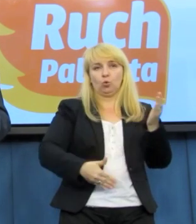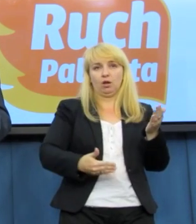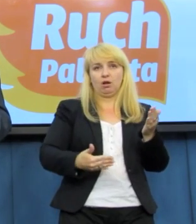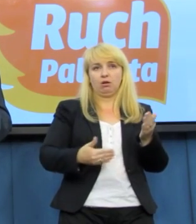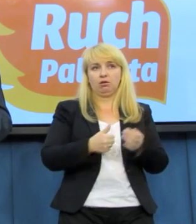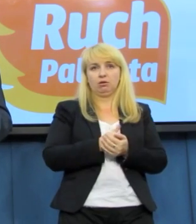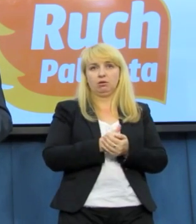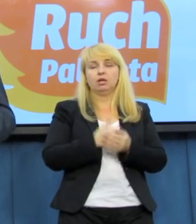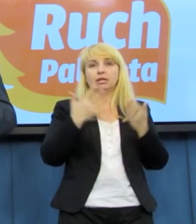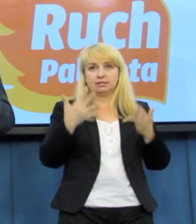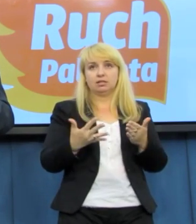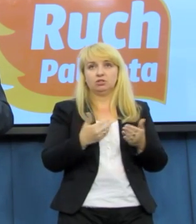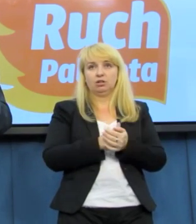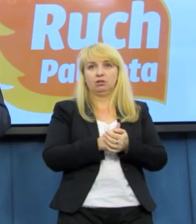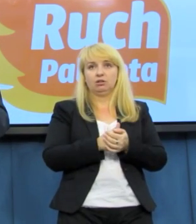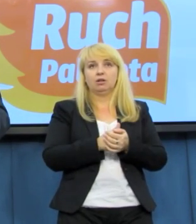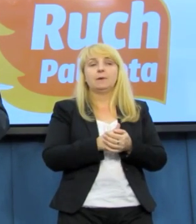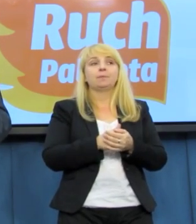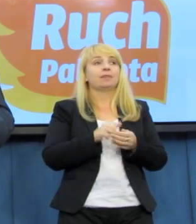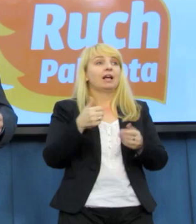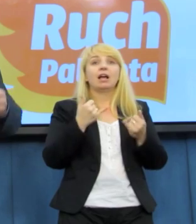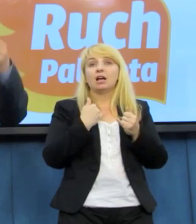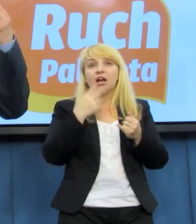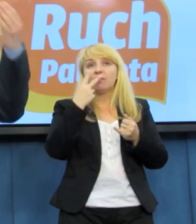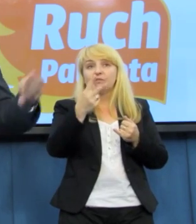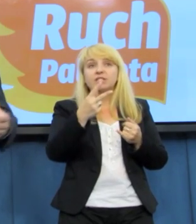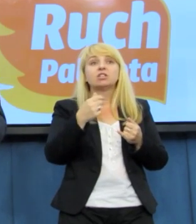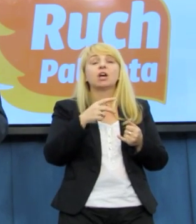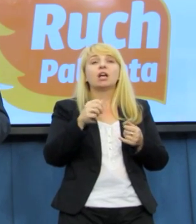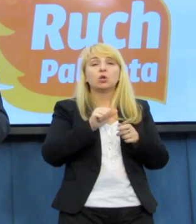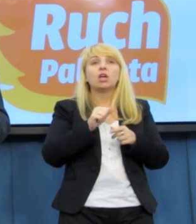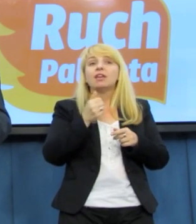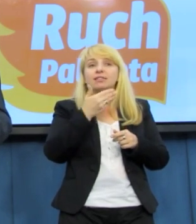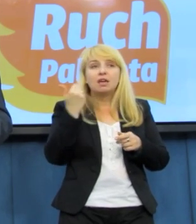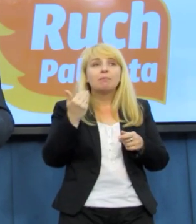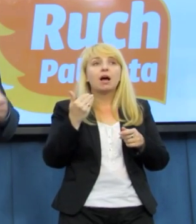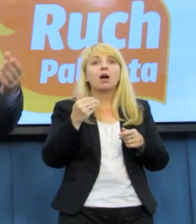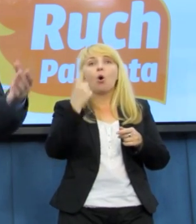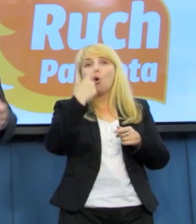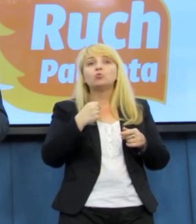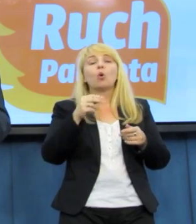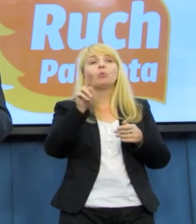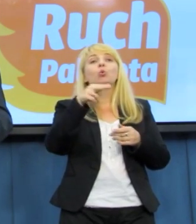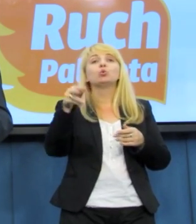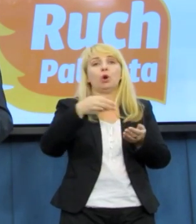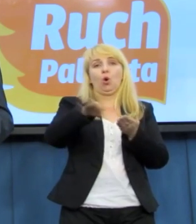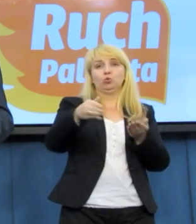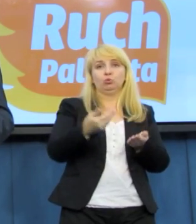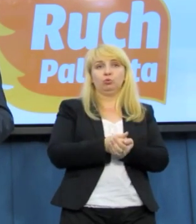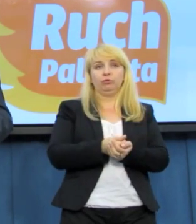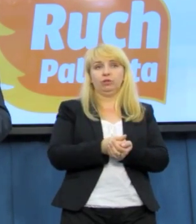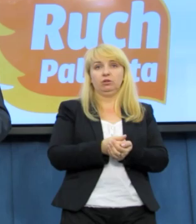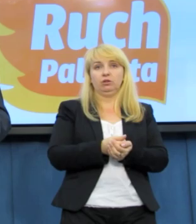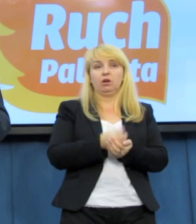możemy to tolerować, ale jeżeli są osoby, które by zapłaciły więcej niż 4-5%, no to powinniśmy jednak